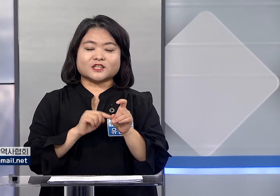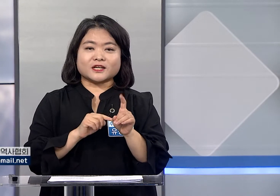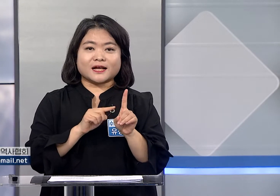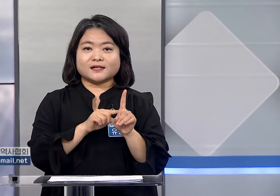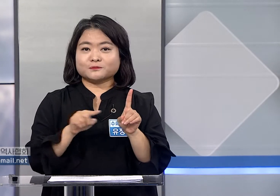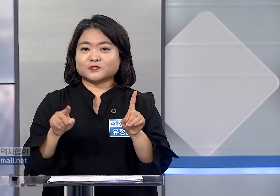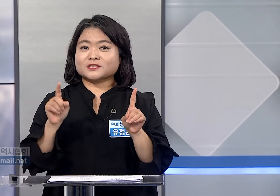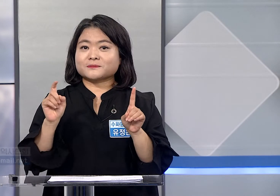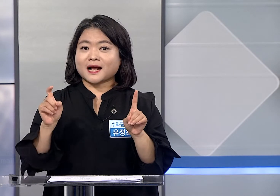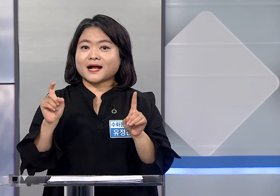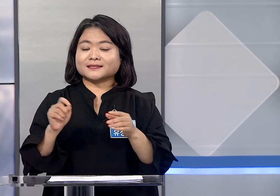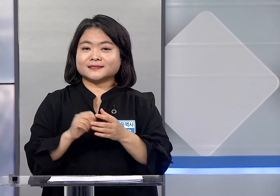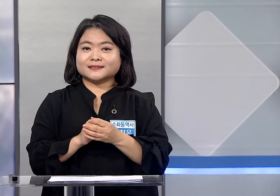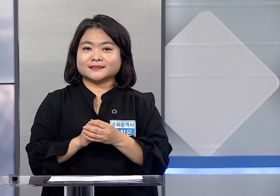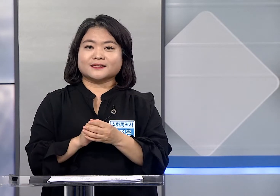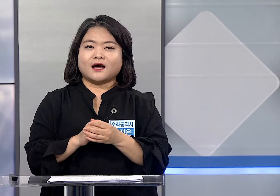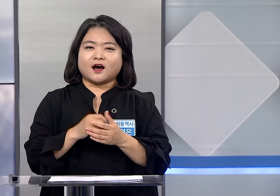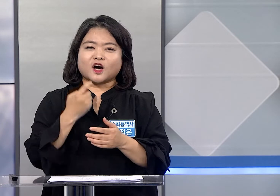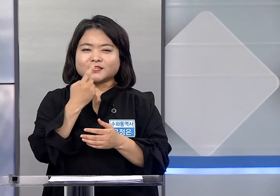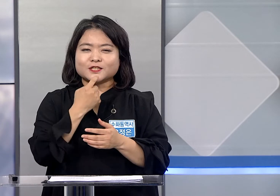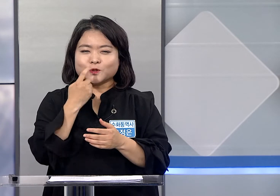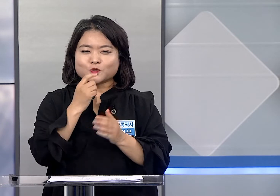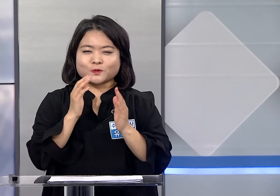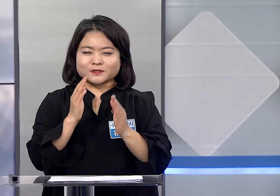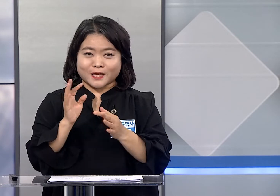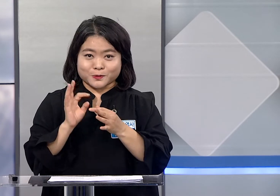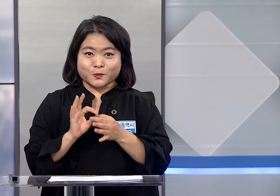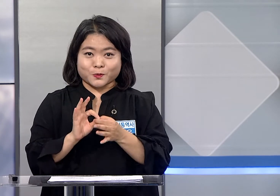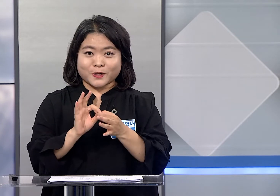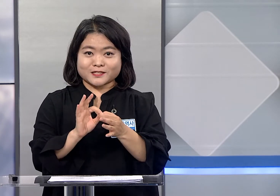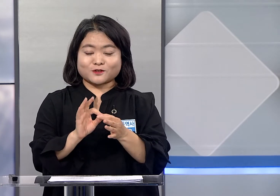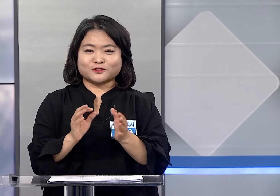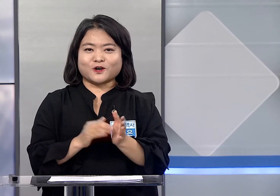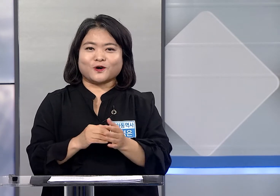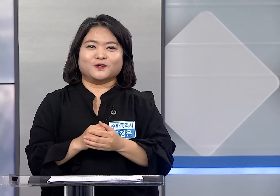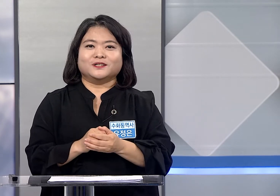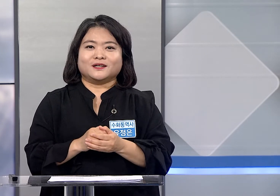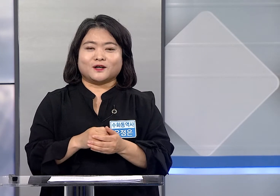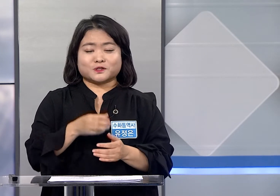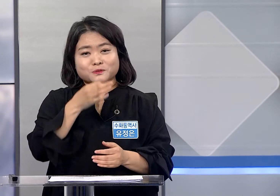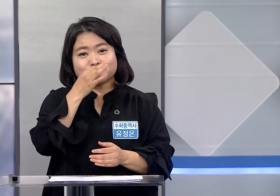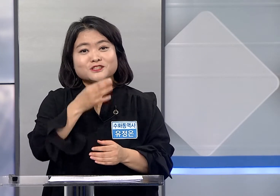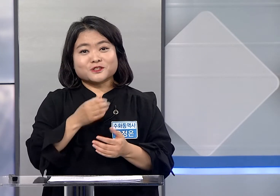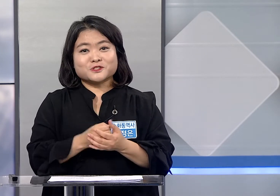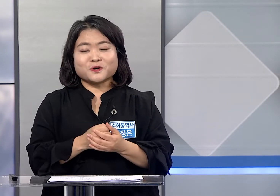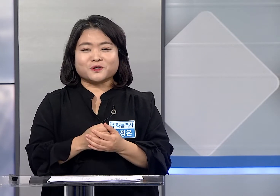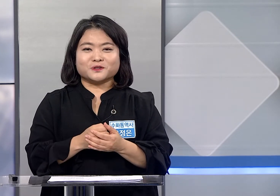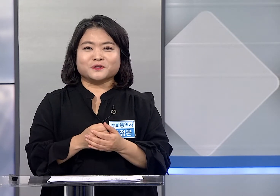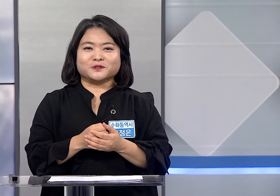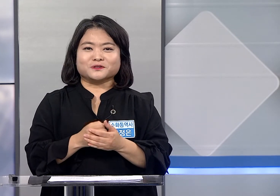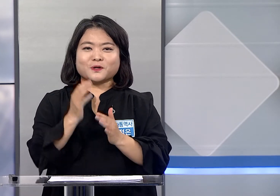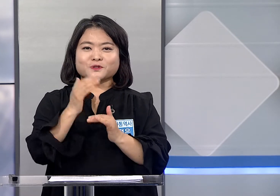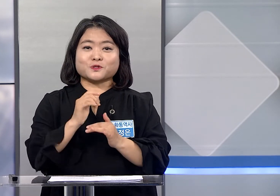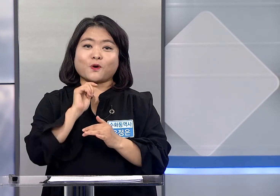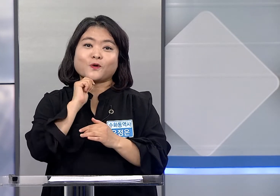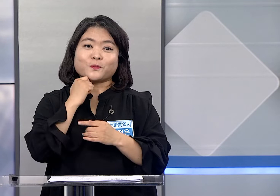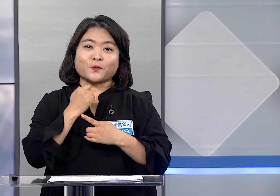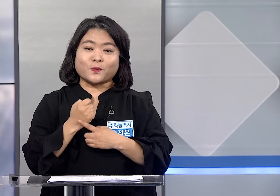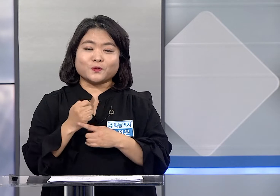저희가 1강부터 10강까지는 이론 수업을 계속 했었고요. 좀 힘드셨죠? 내용이 좀 어렵고